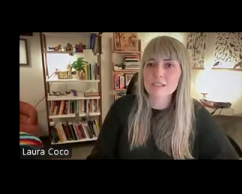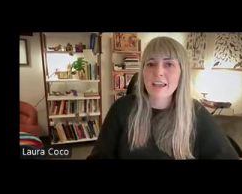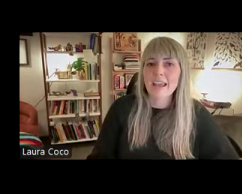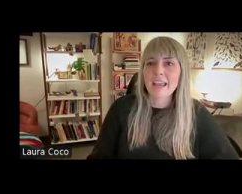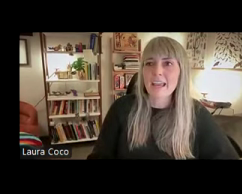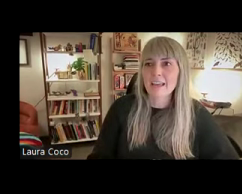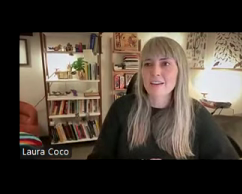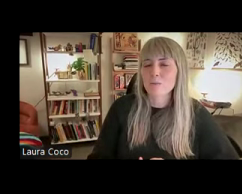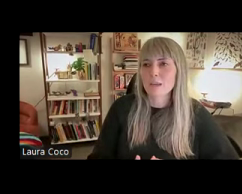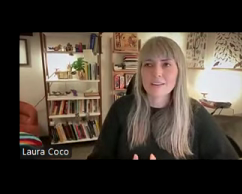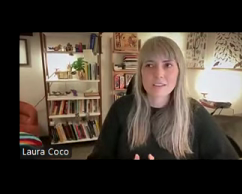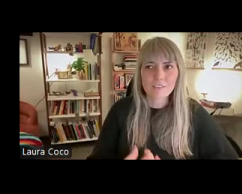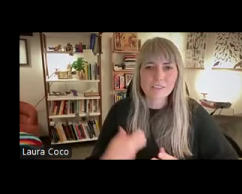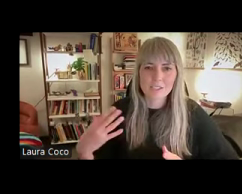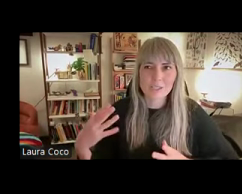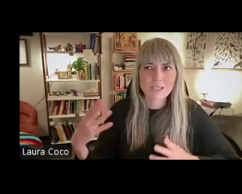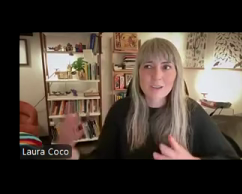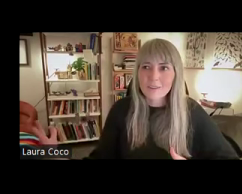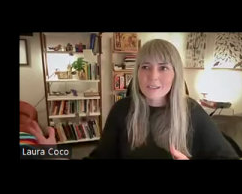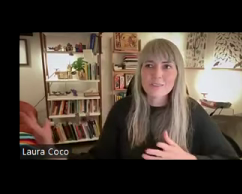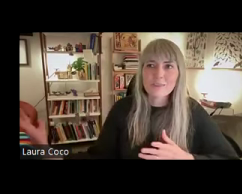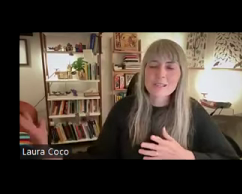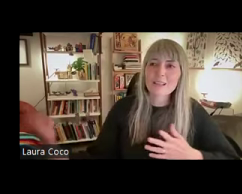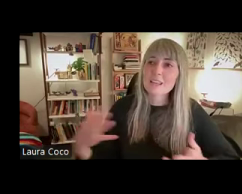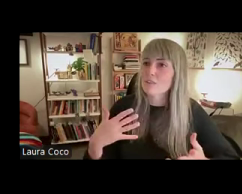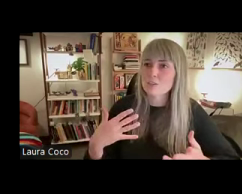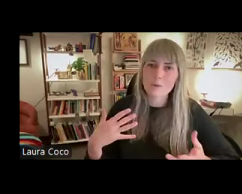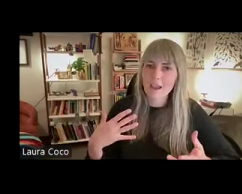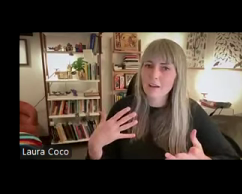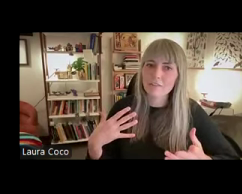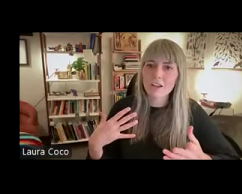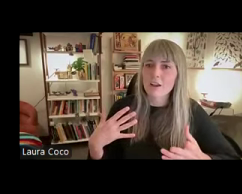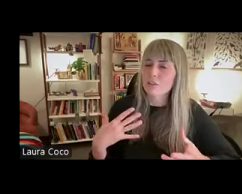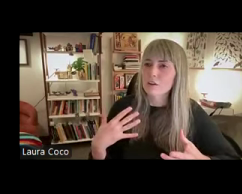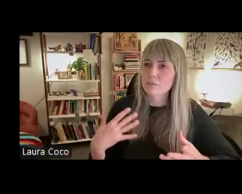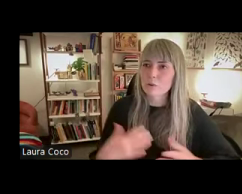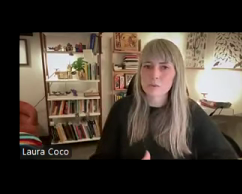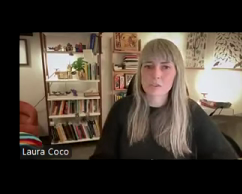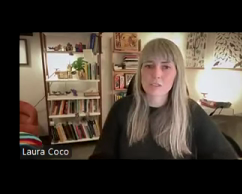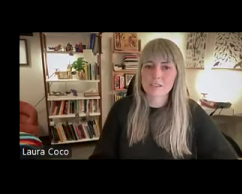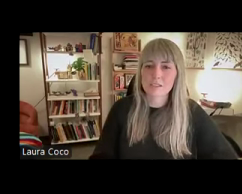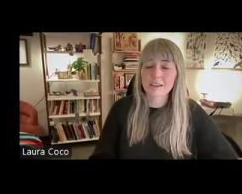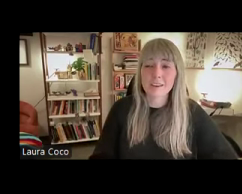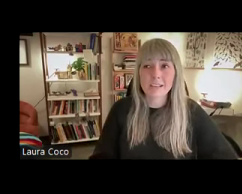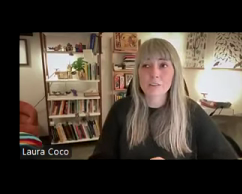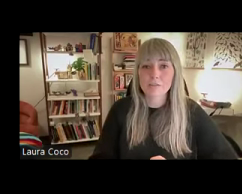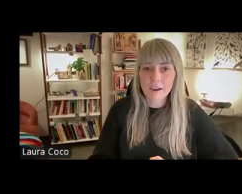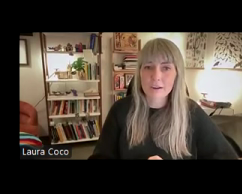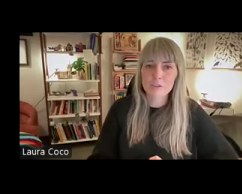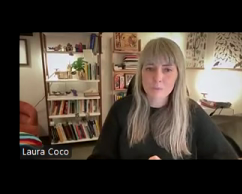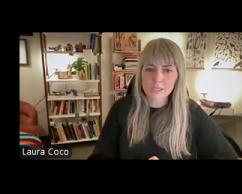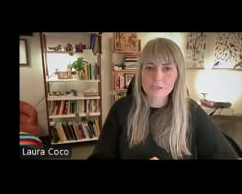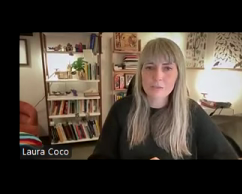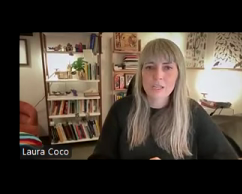parte de investigación, como parte del servicio comunitario y obviamente no podemos identificar a estas personas y luego irnos, no tienen muchos